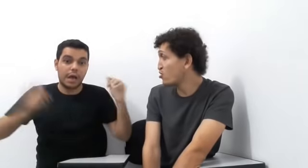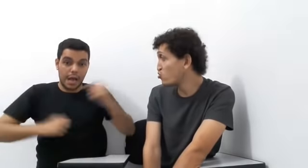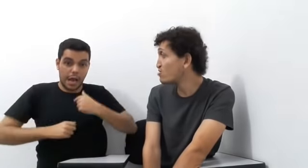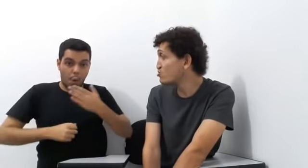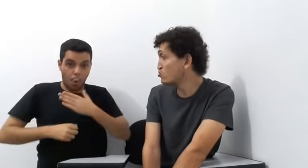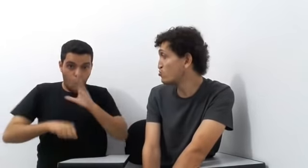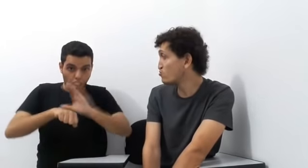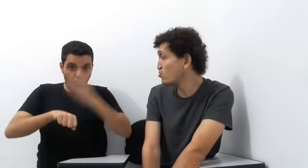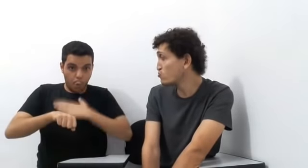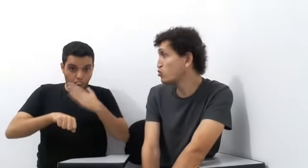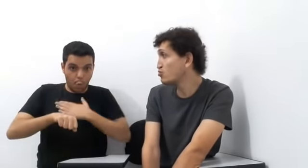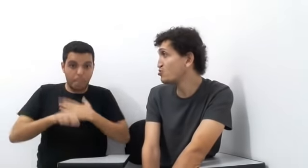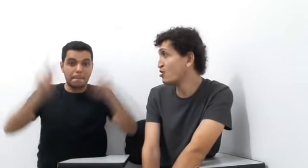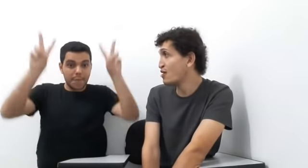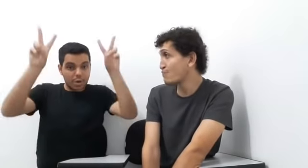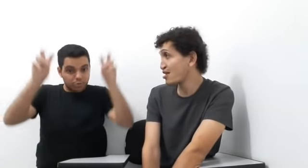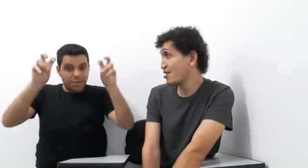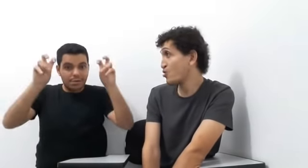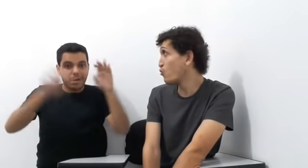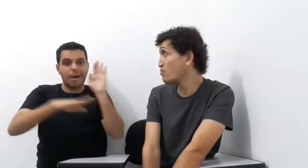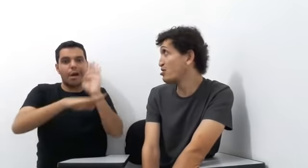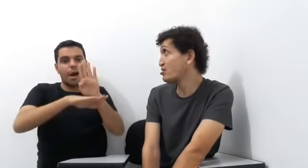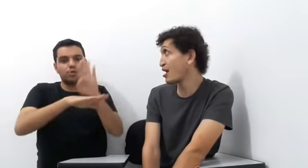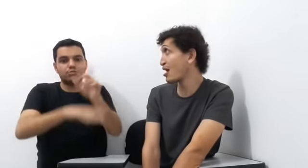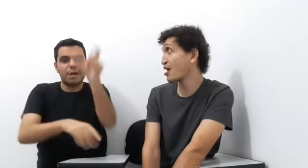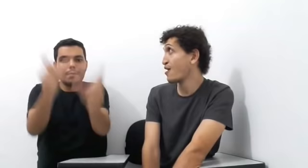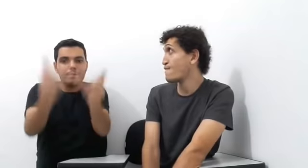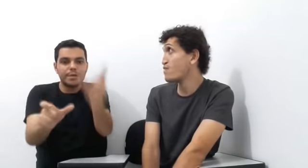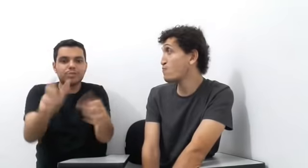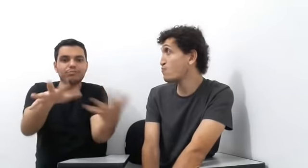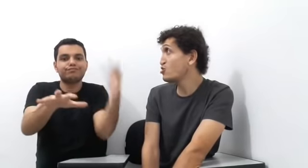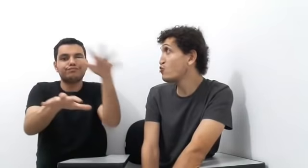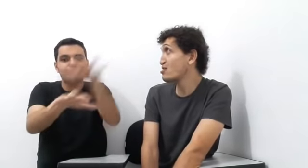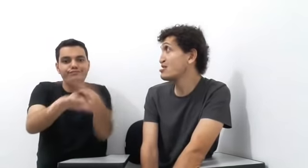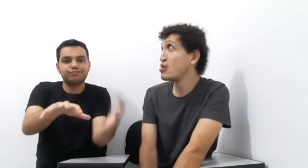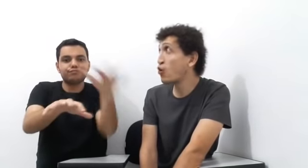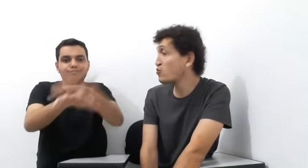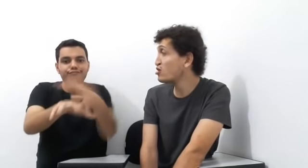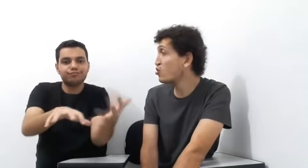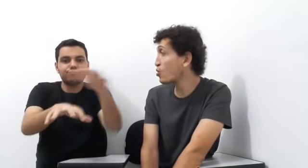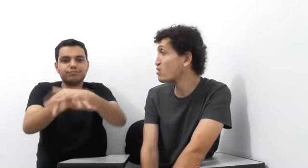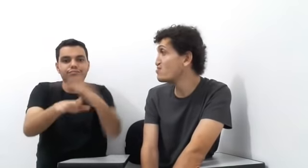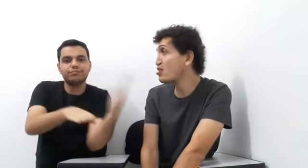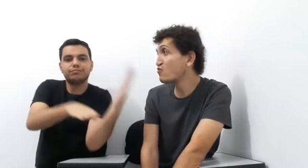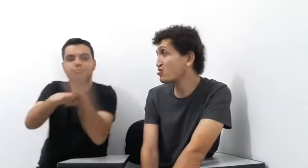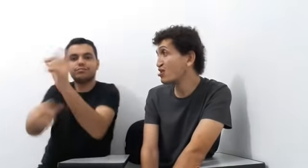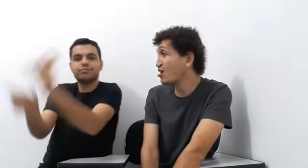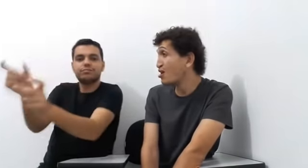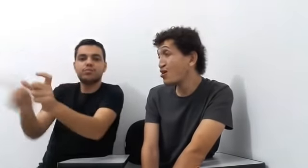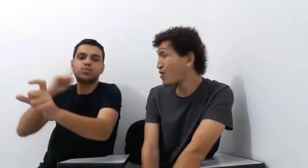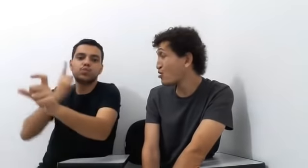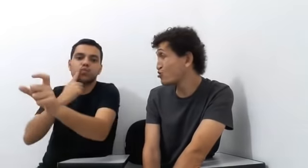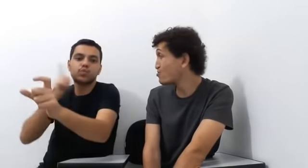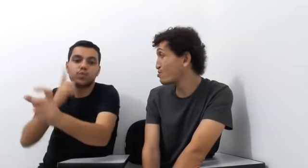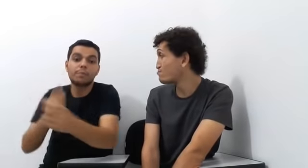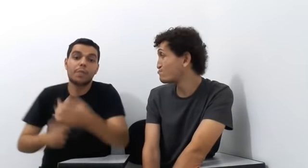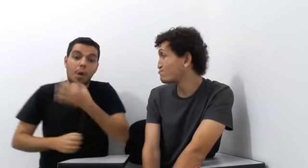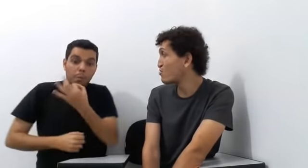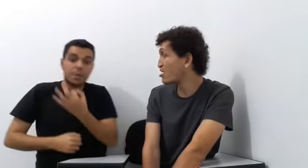sobre isso. Mas eu penso, isso vai ser melhor que a escola bilíngue? Eu acho que não. Eu acho que a